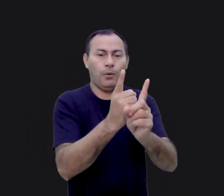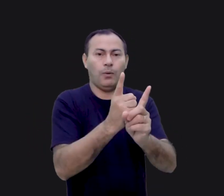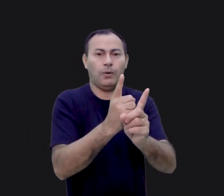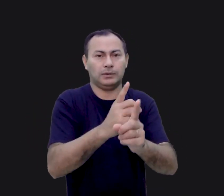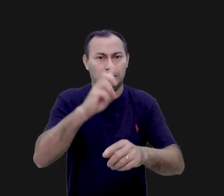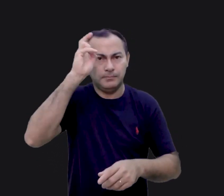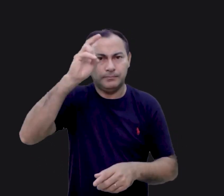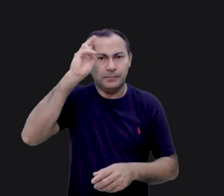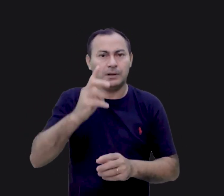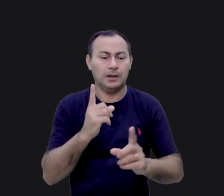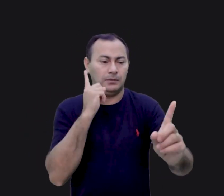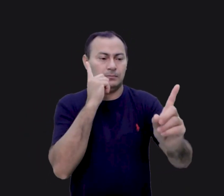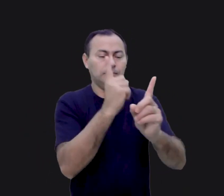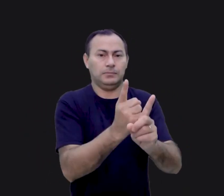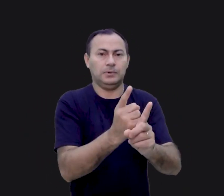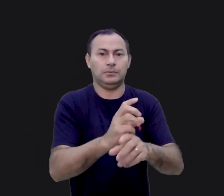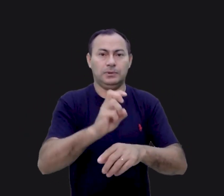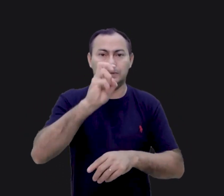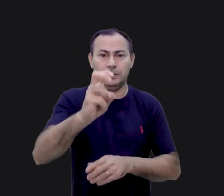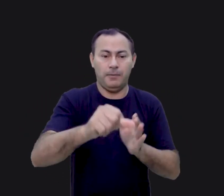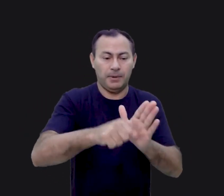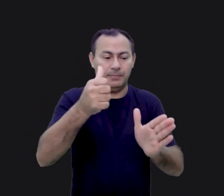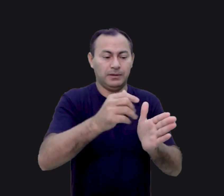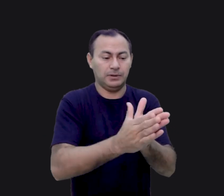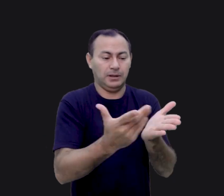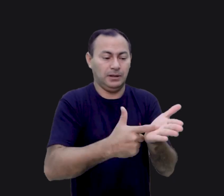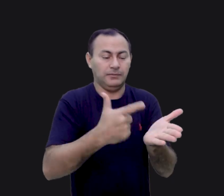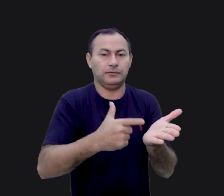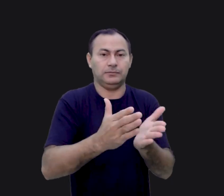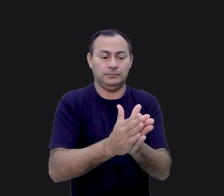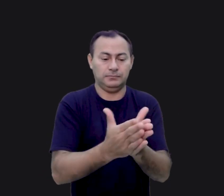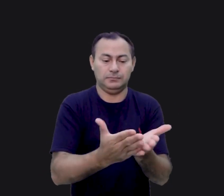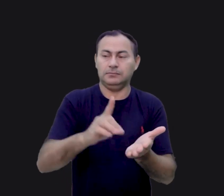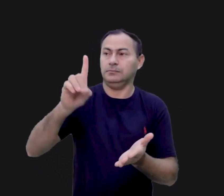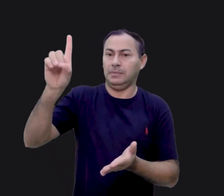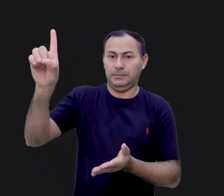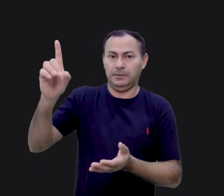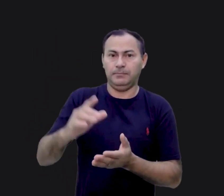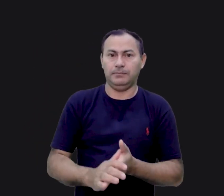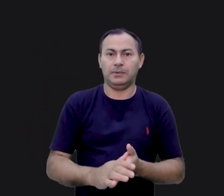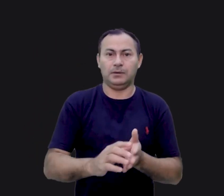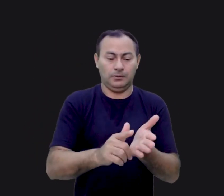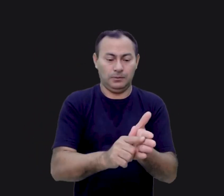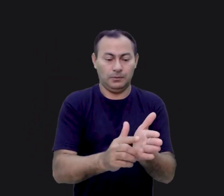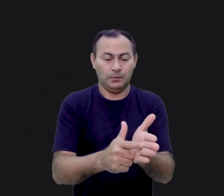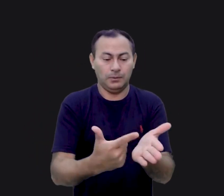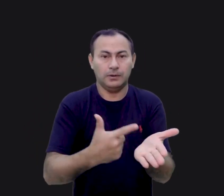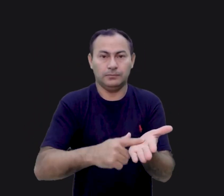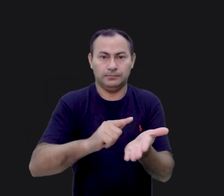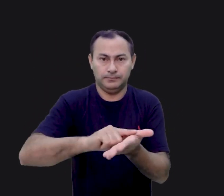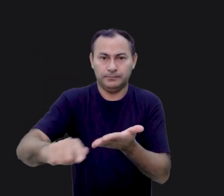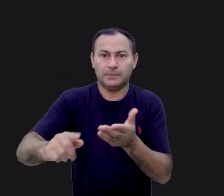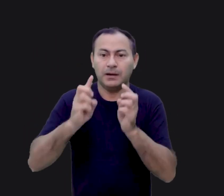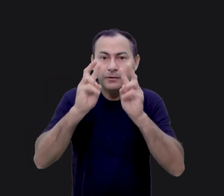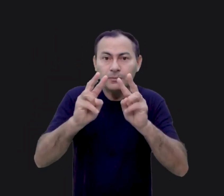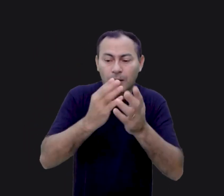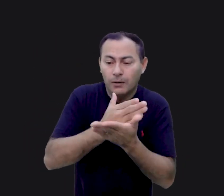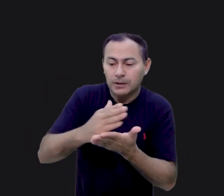encontradas alegoriamente que encontramos os cinco primeiros livros da Bíblia no livro de Gênesis vemos a origem da